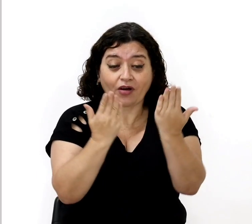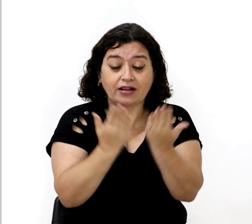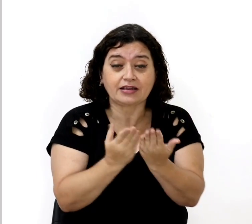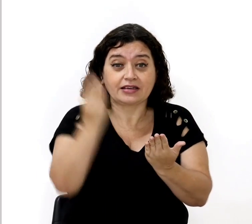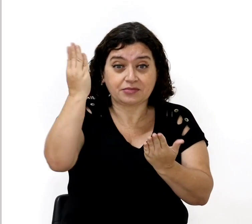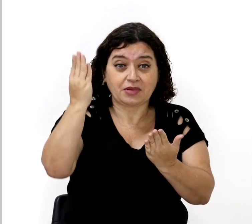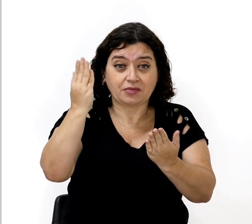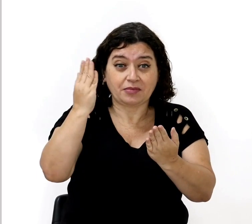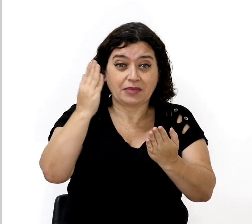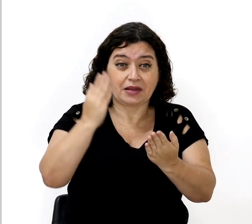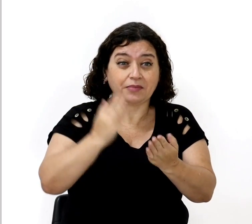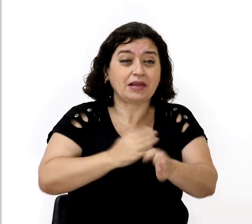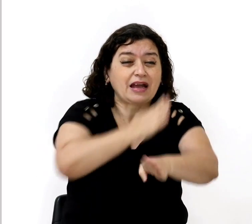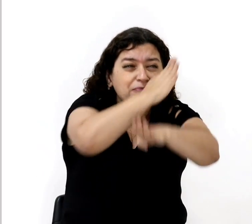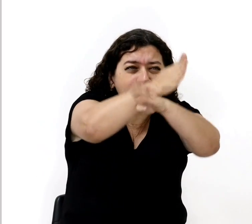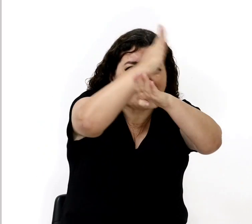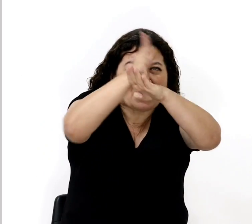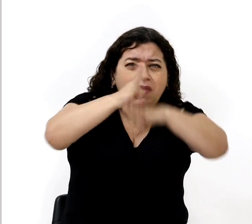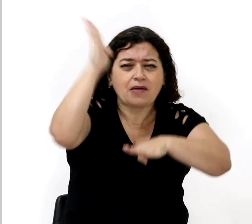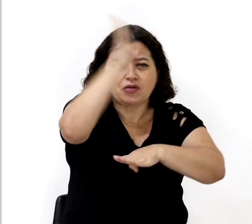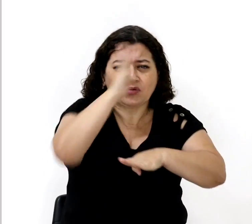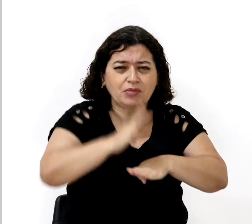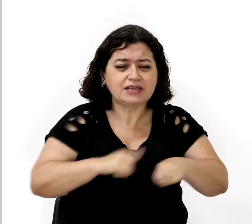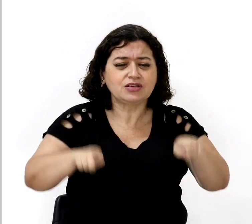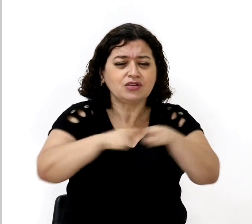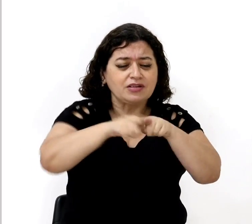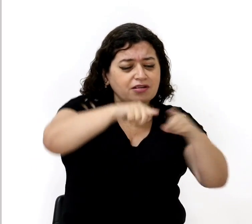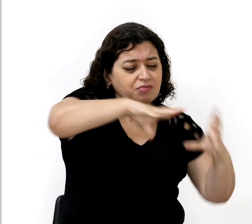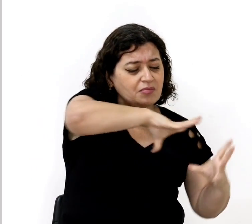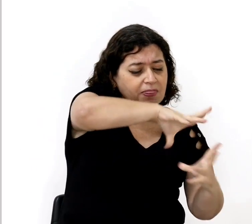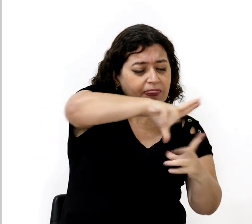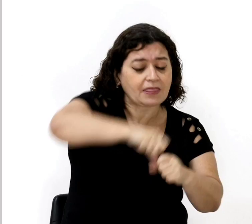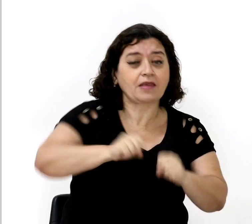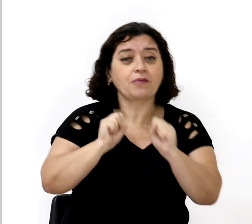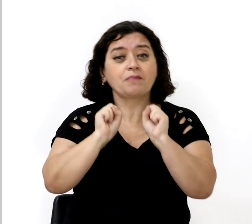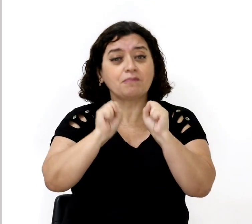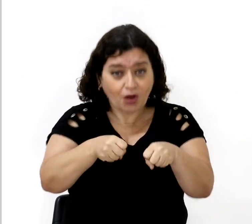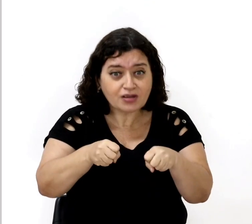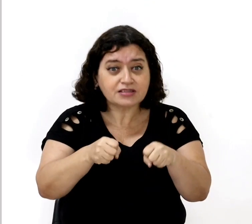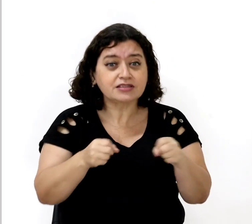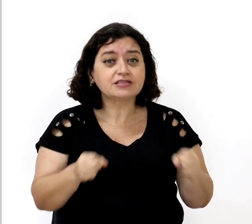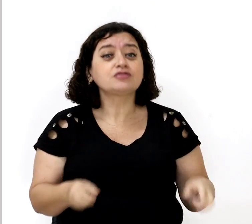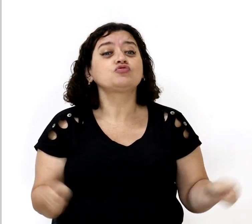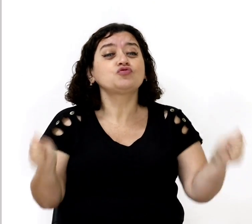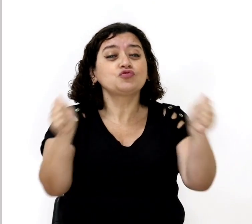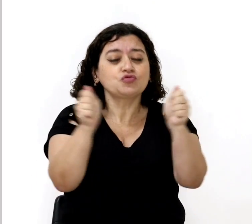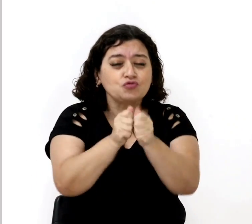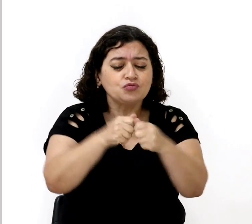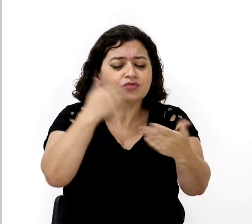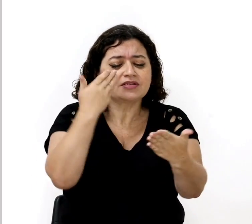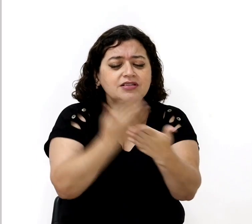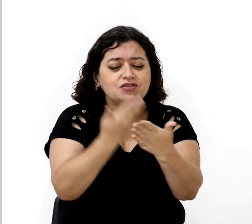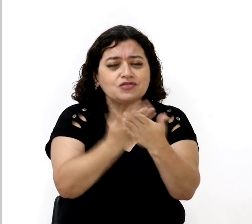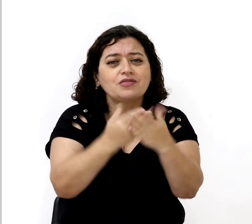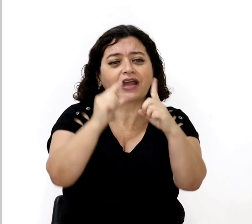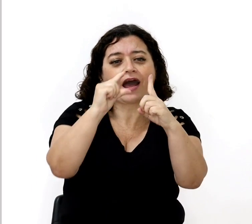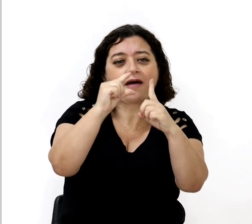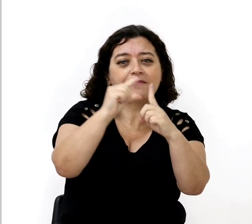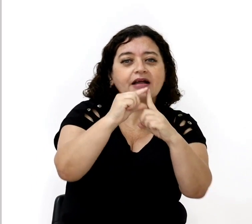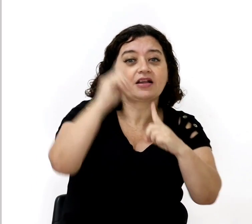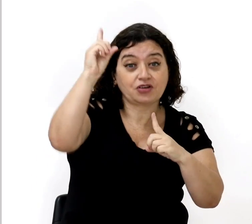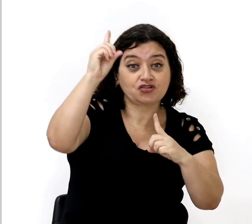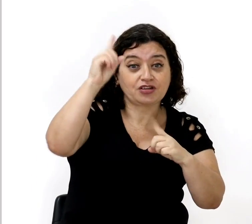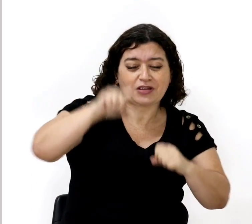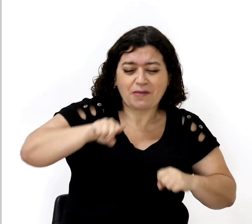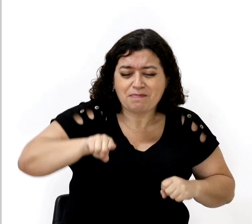escolas bíblicas espalhadas pelo Brasil, outras pelo mundo, possam estar reunidos e estudar a palavra